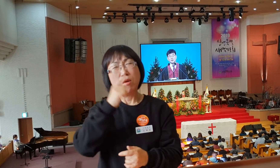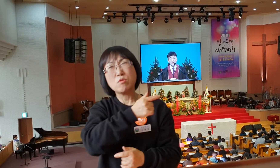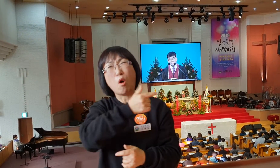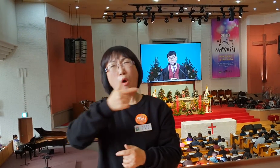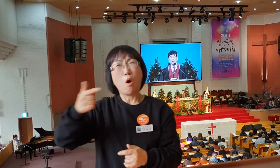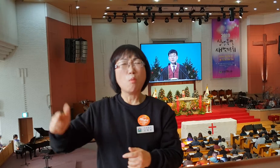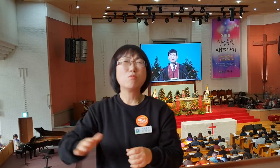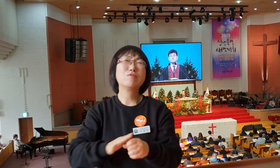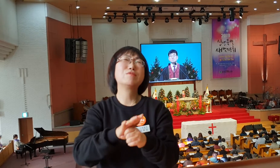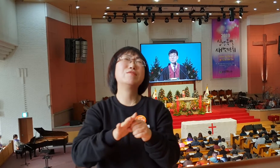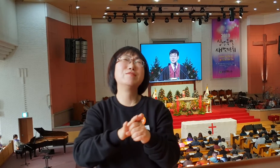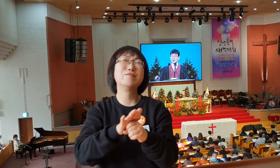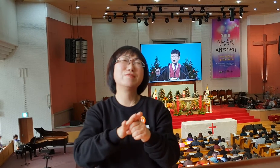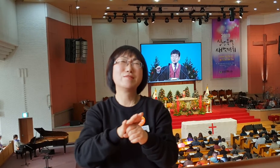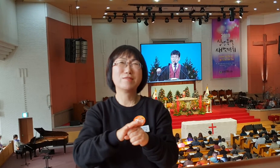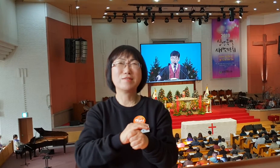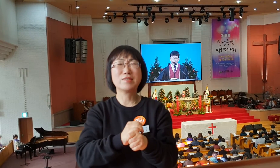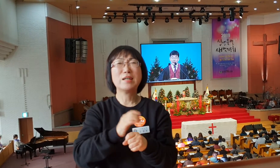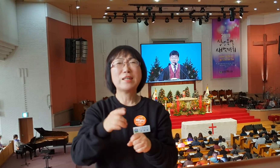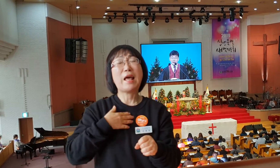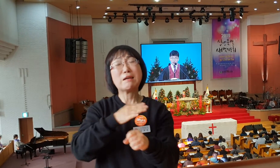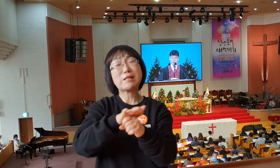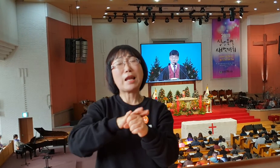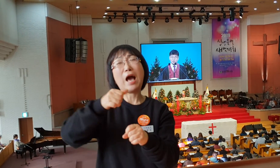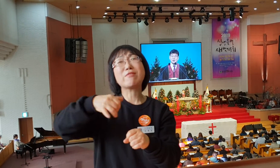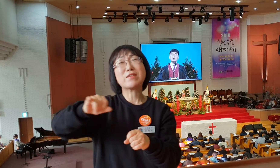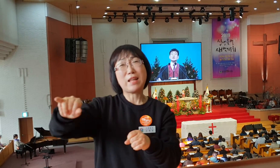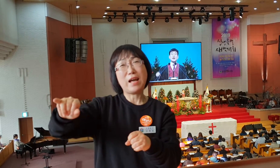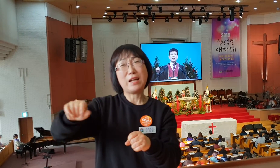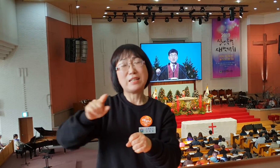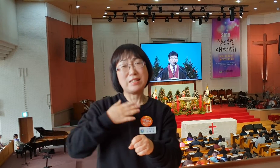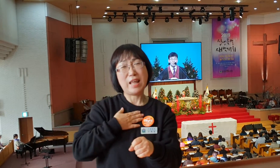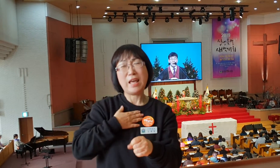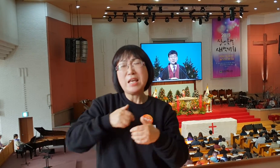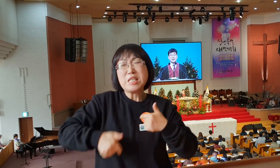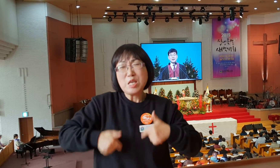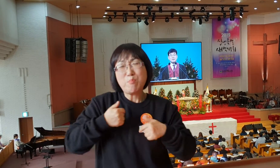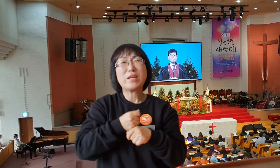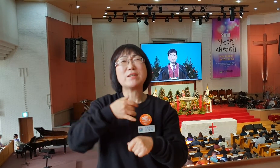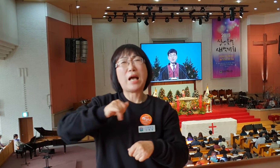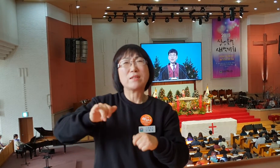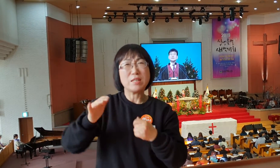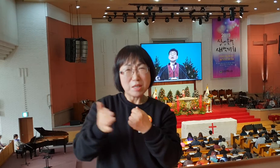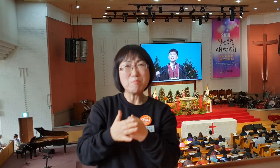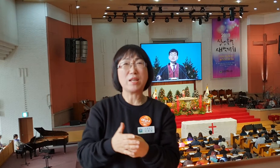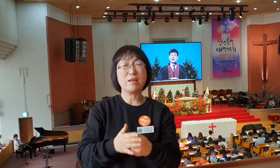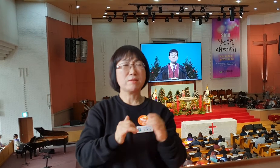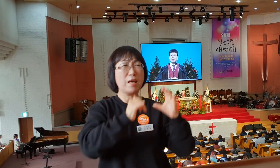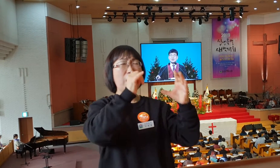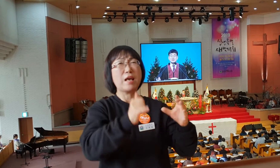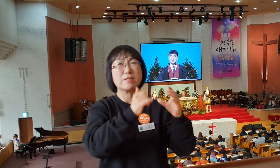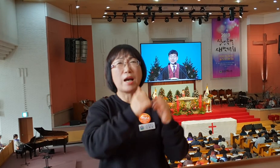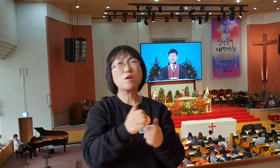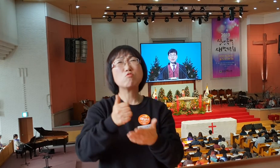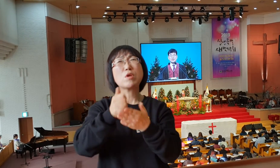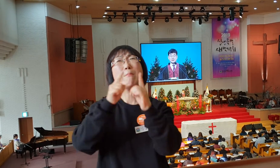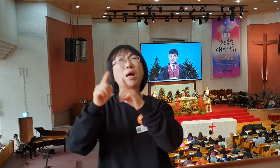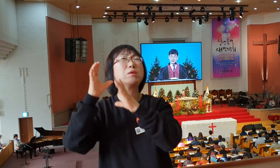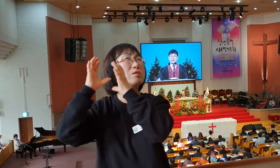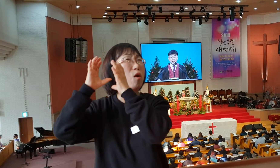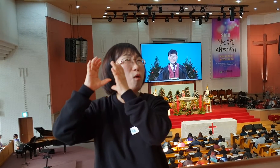사랑스러워서요 이는 내 사랑하는 아들이오 이는 내 기뻐하는 자라 세상은 그의 말을 들어라